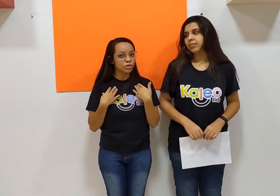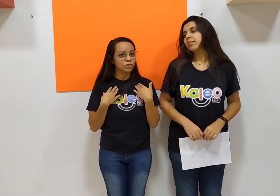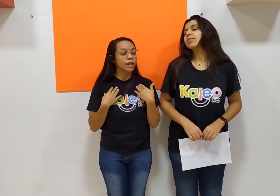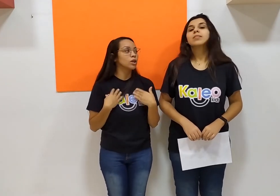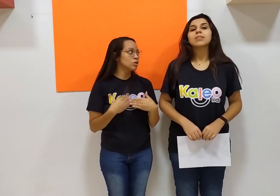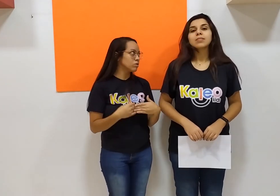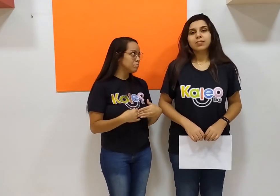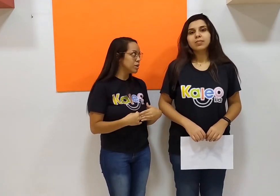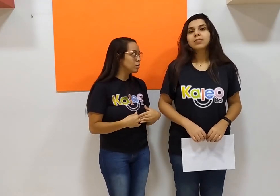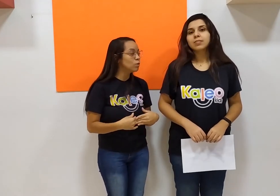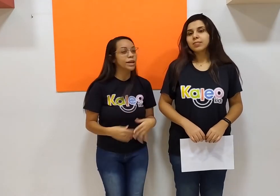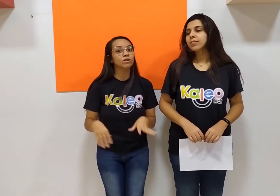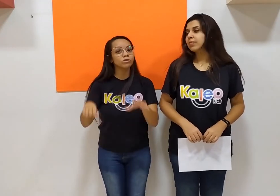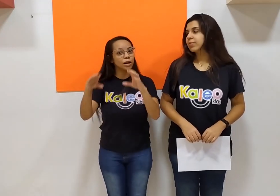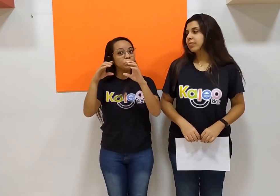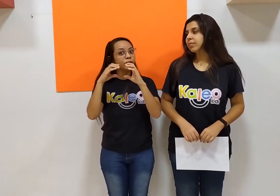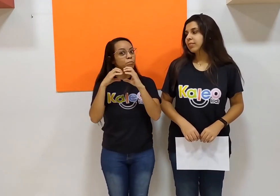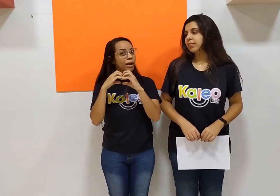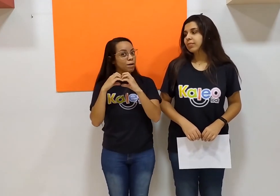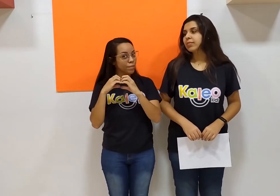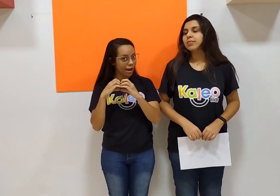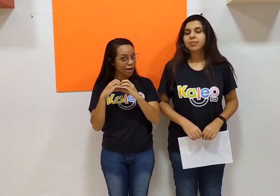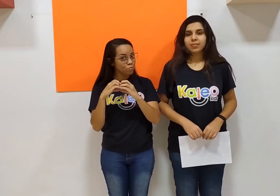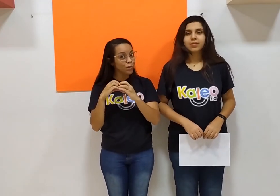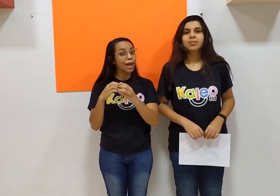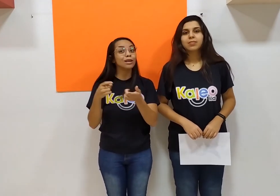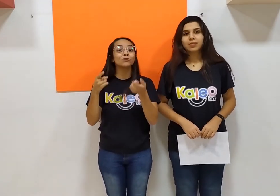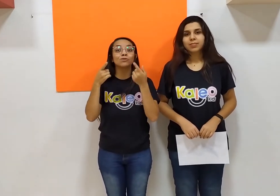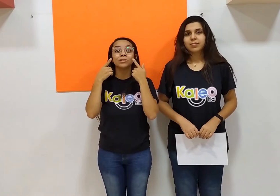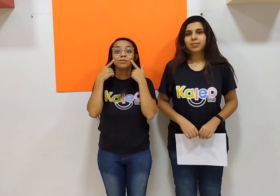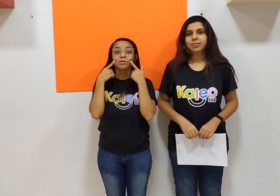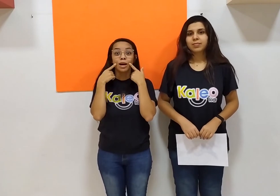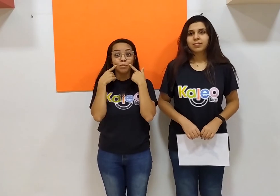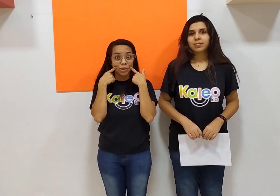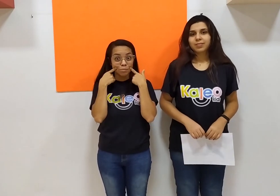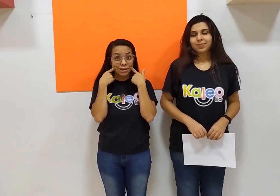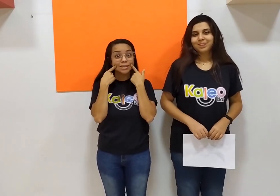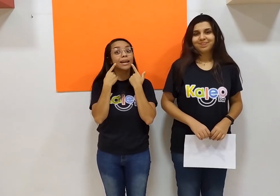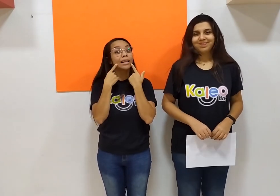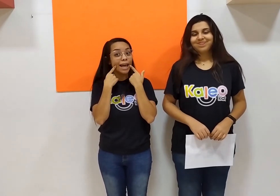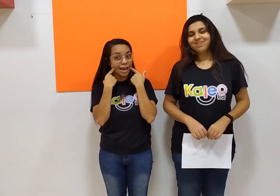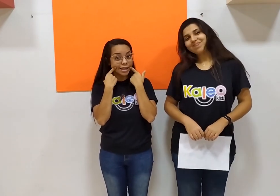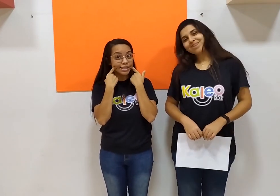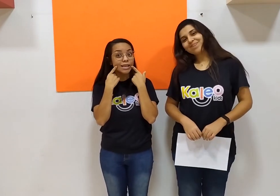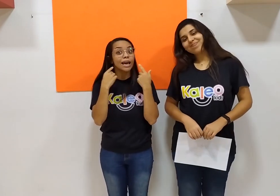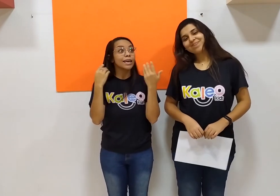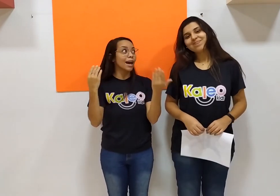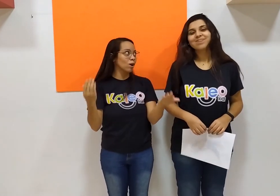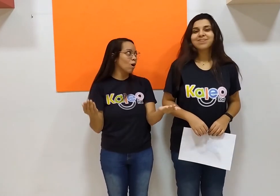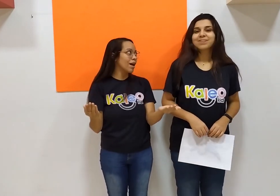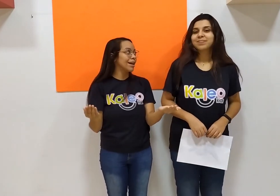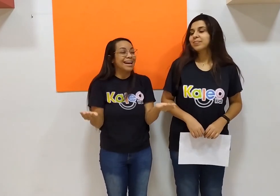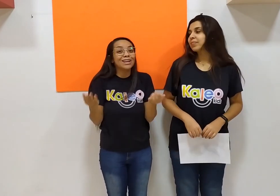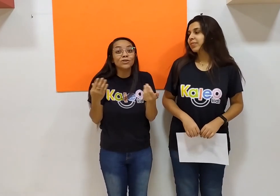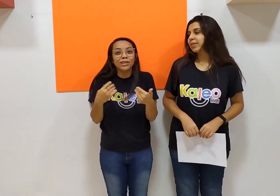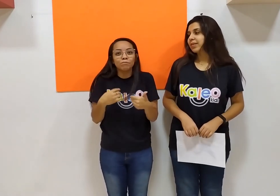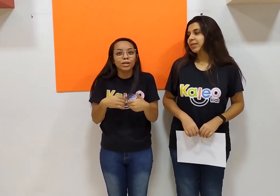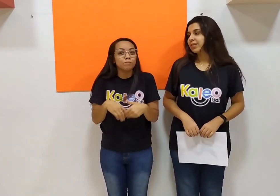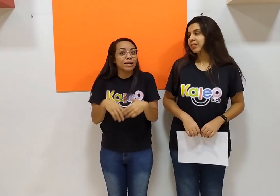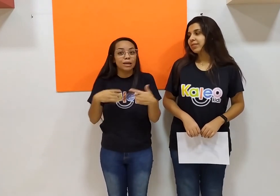ele é nosso amigo, ele nos dá poder para amar, ele nos dá poder para ser alegres, e agora ele nos dá poder para ter